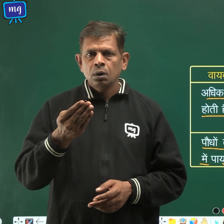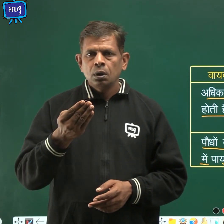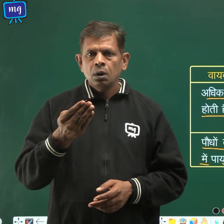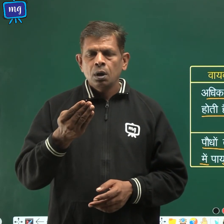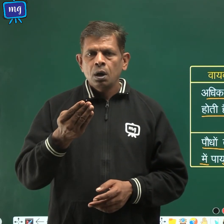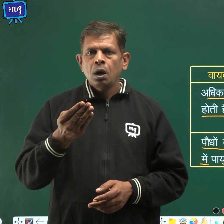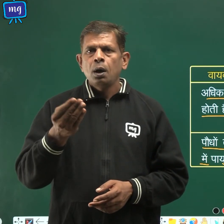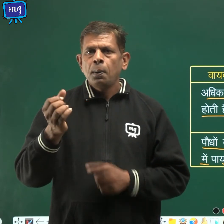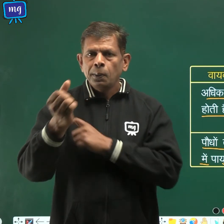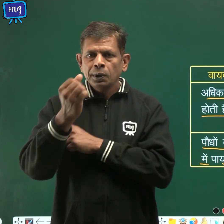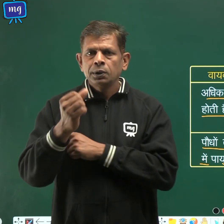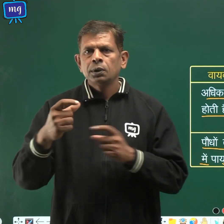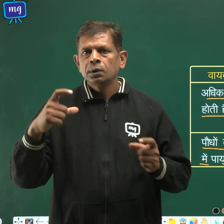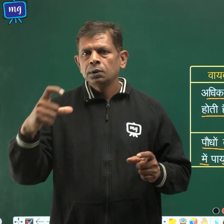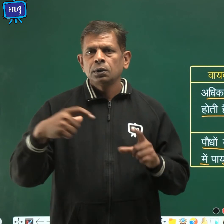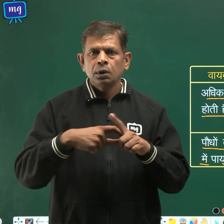पेशी कोशिकाओं